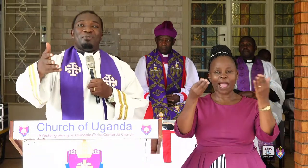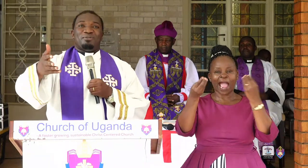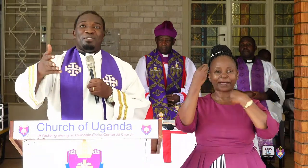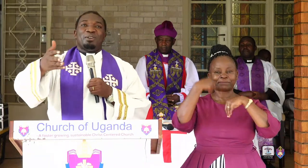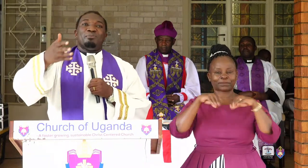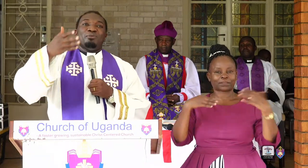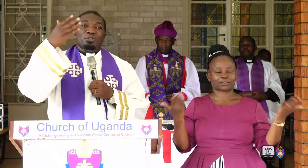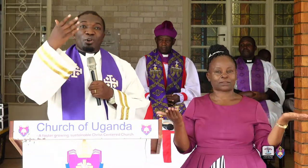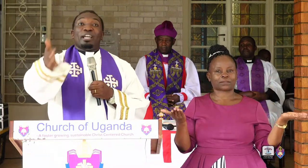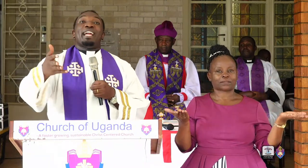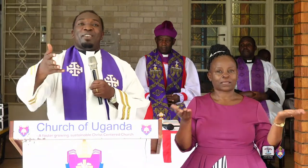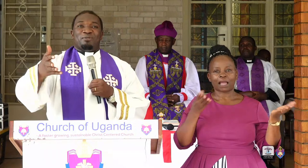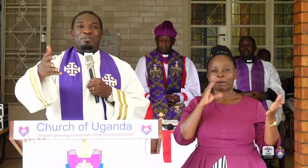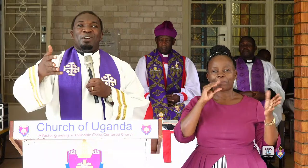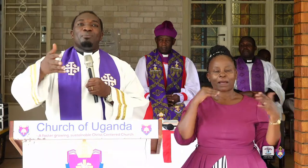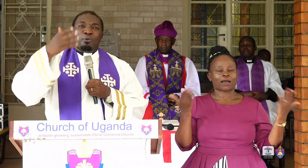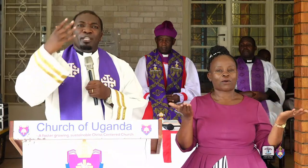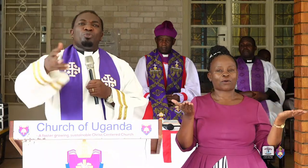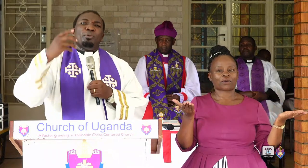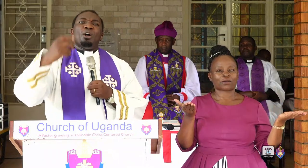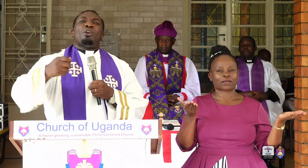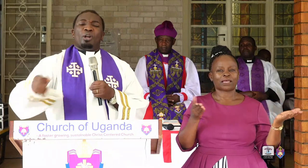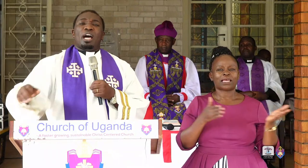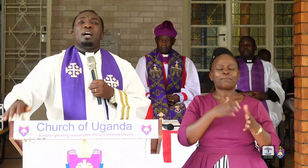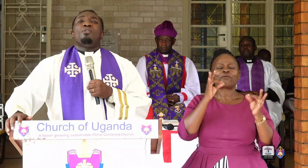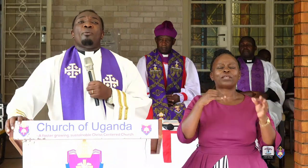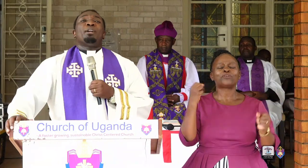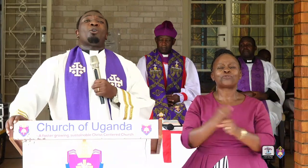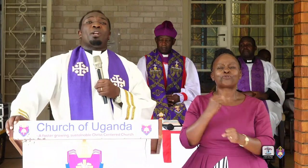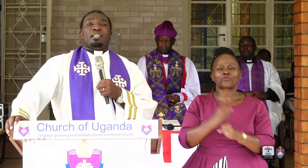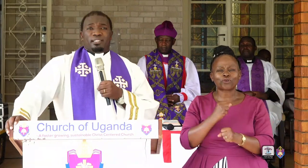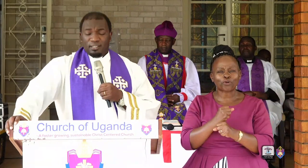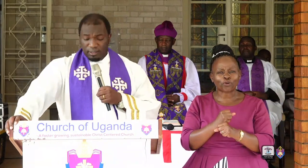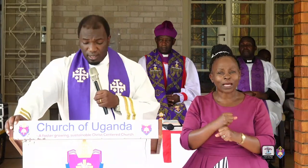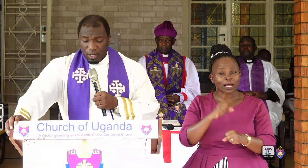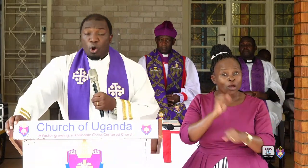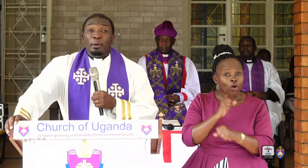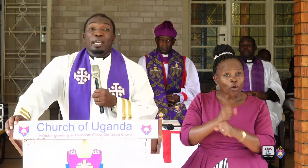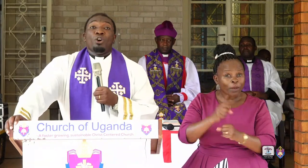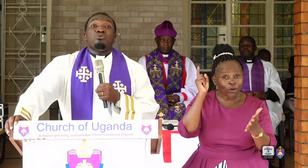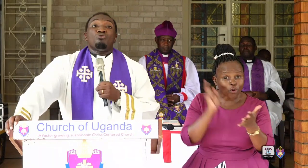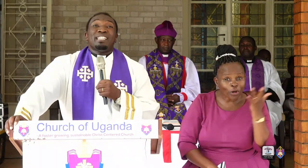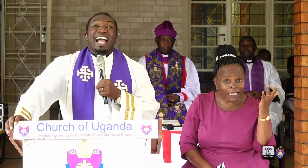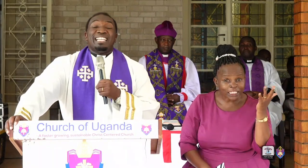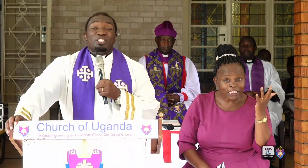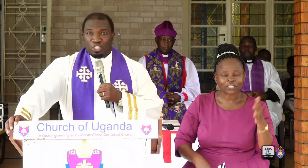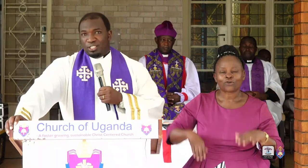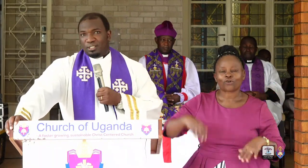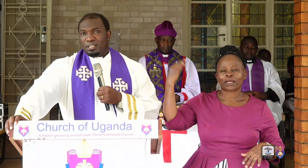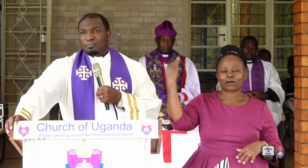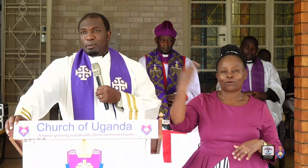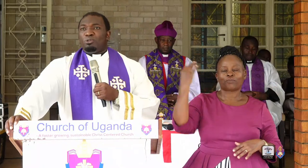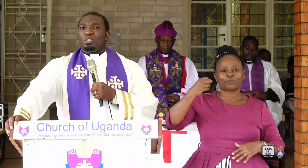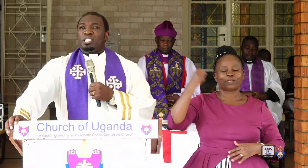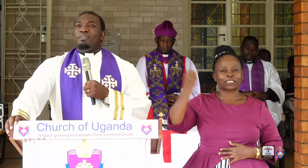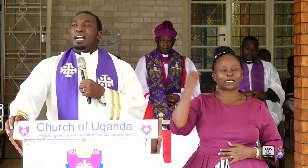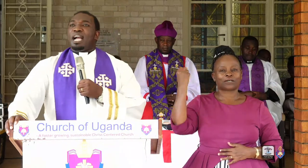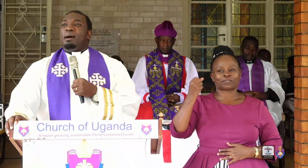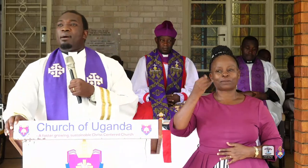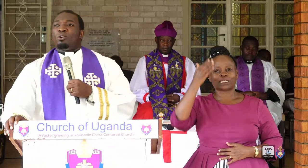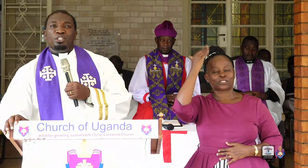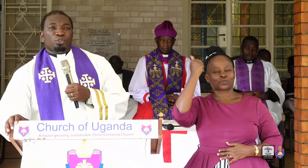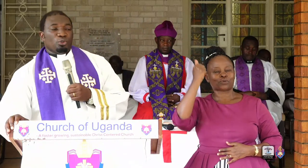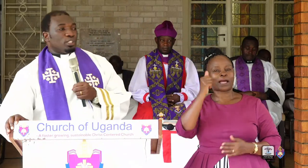ndyayo, mu njogerayo, mu bintu by'okola. Obeera okola ki? Obeera obuulira njiri. Pawulo kyava